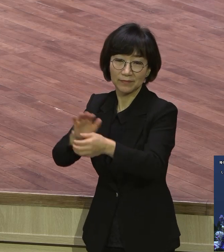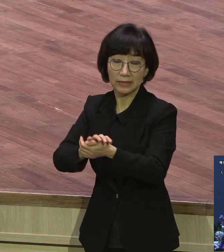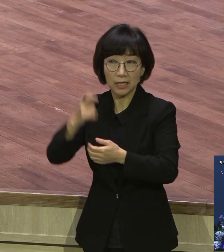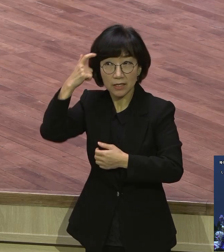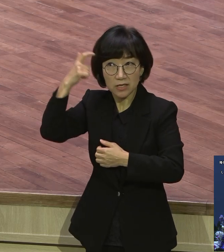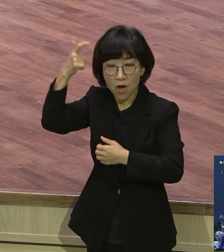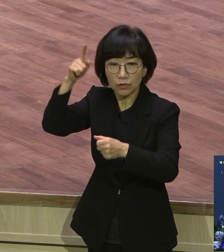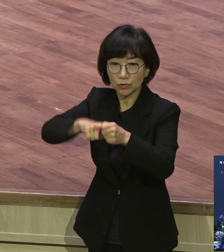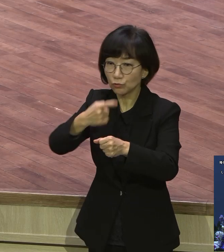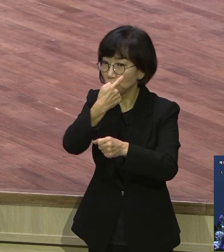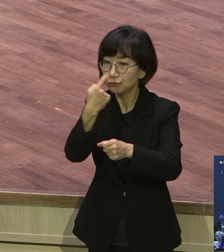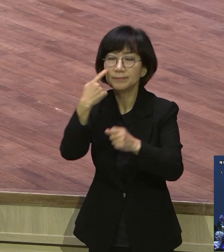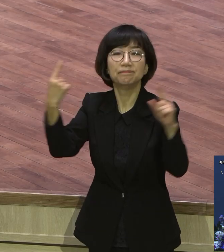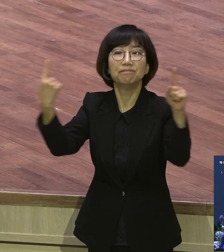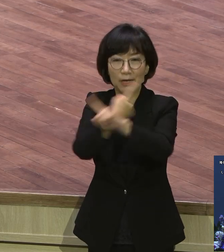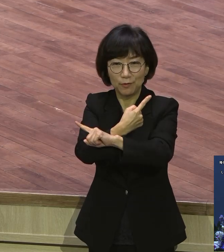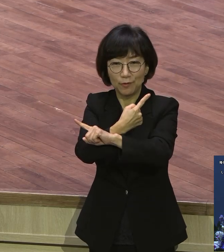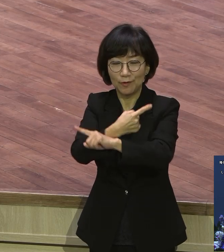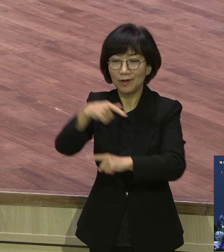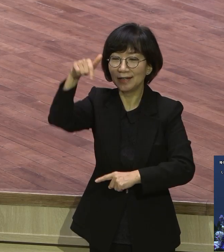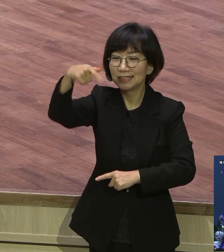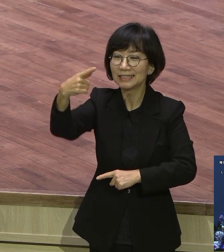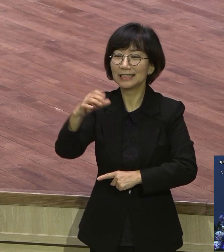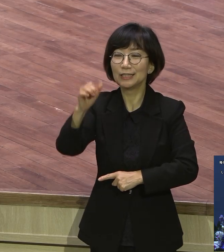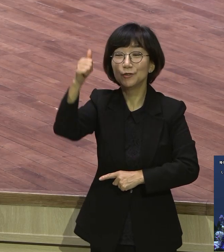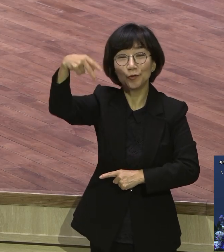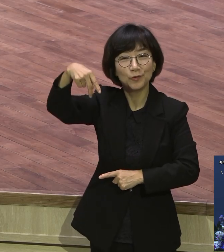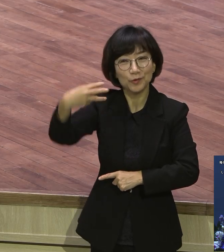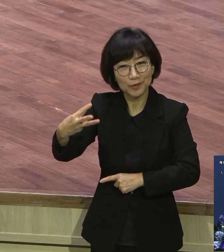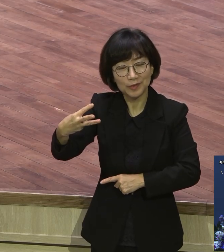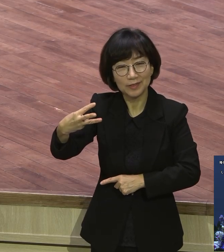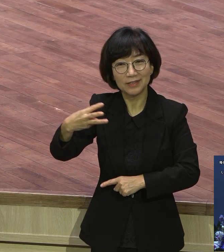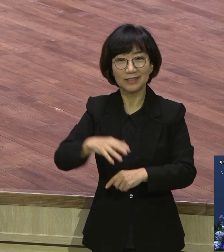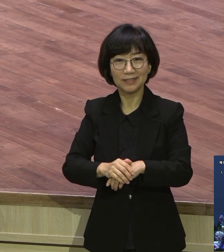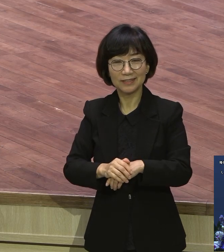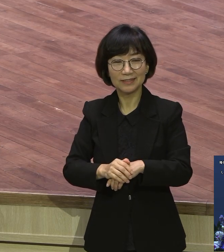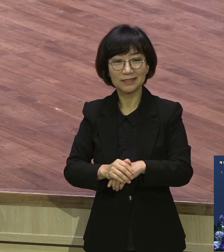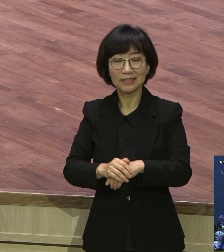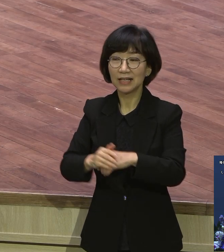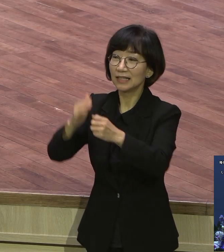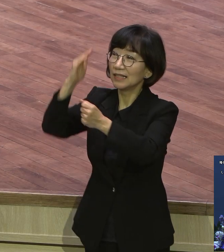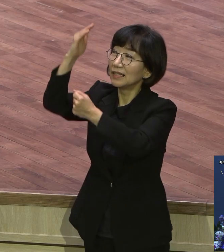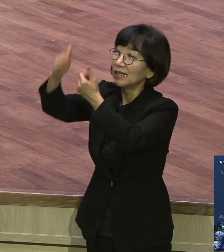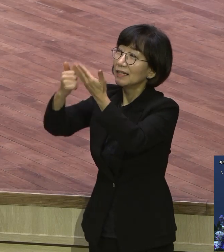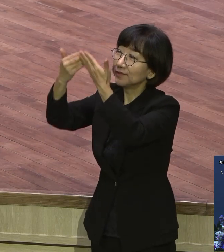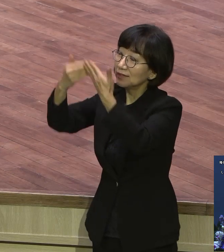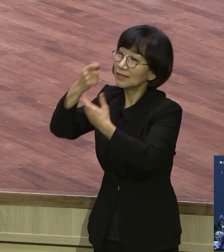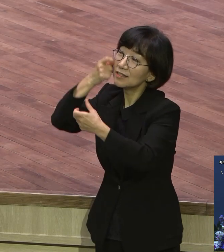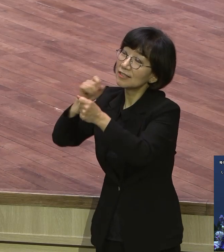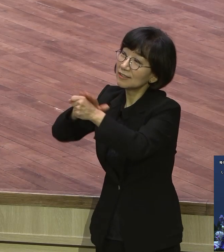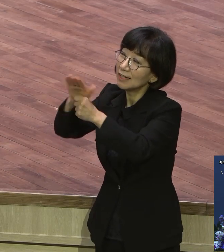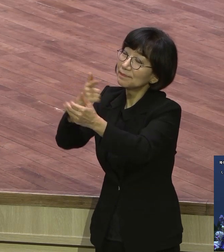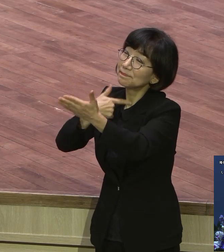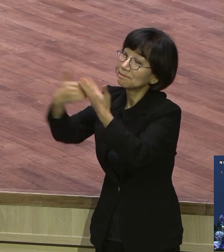바꾸는 거예요 영적 시각 그래서 하나님의 극률을 체험한 사람은